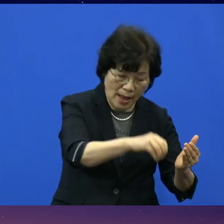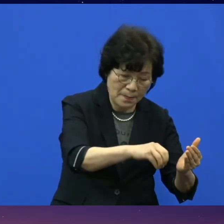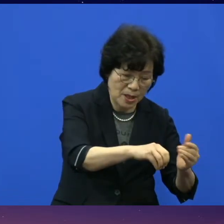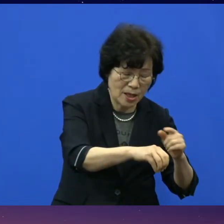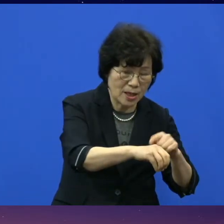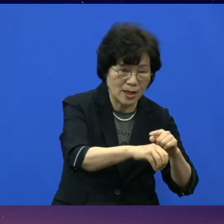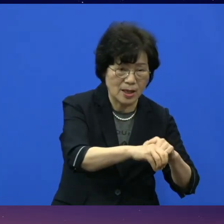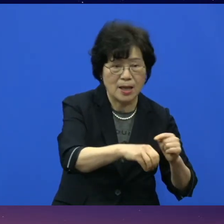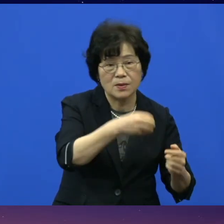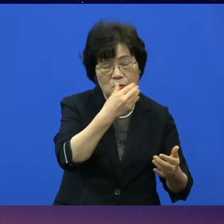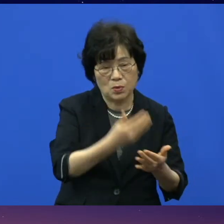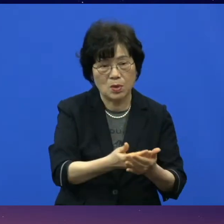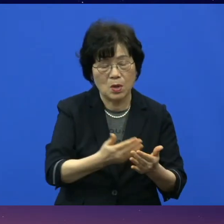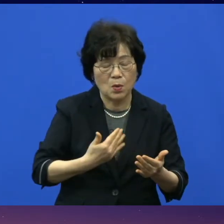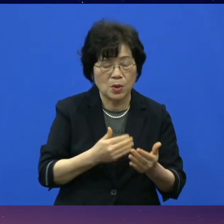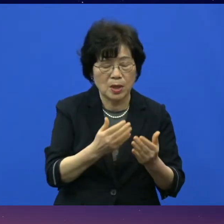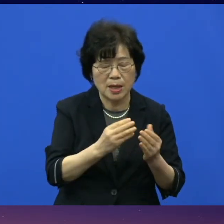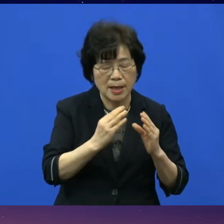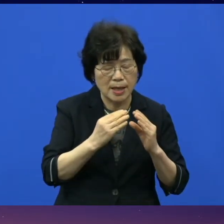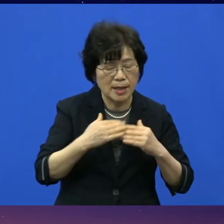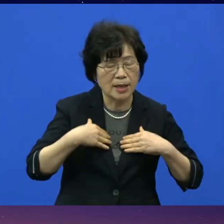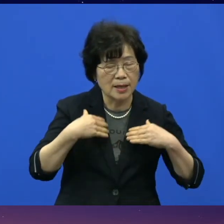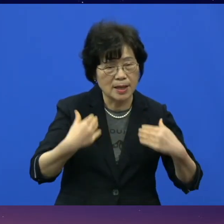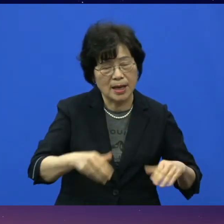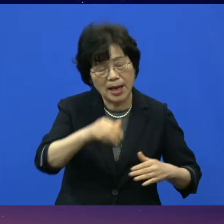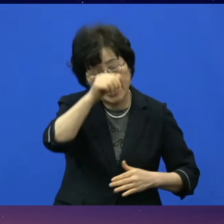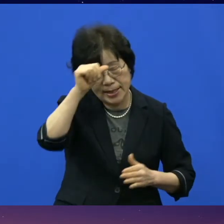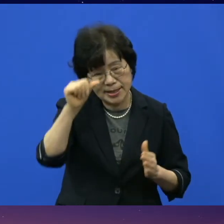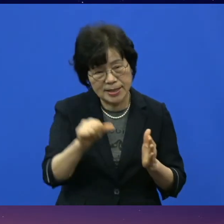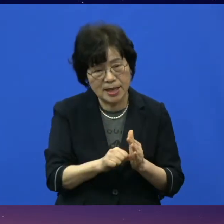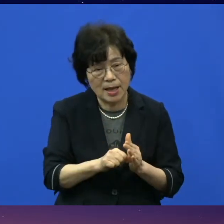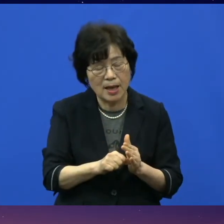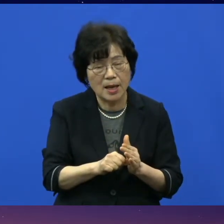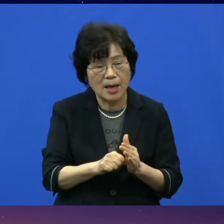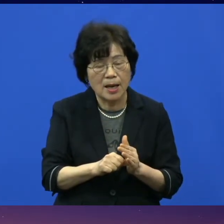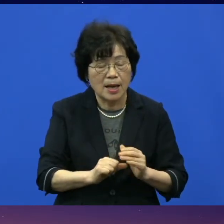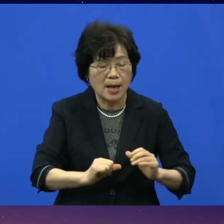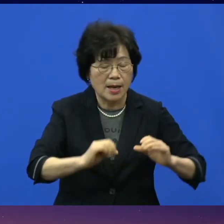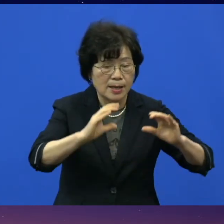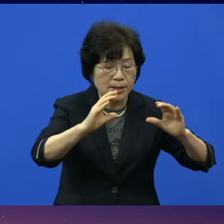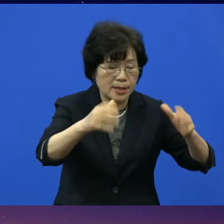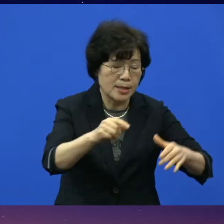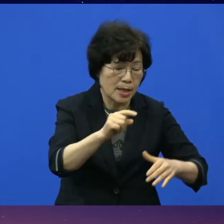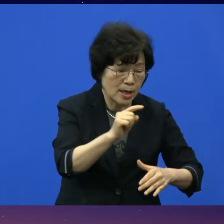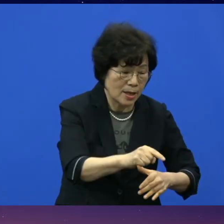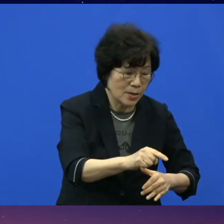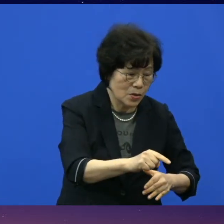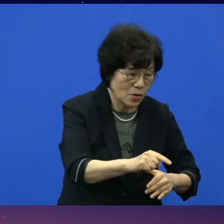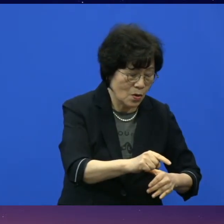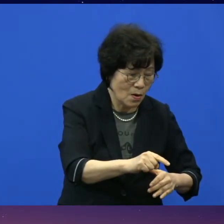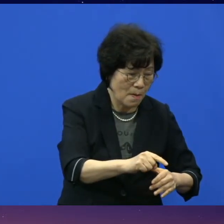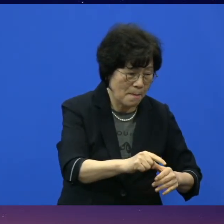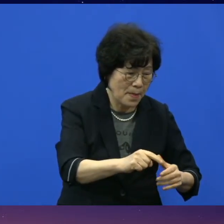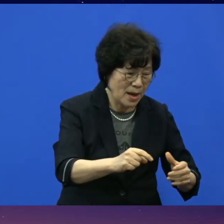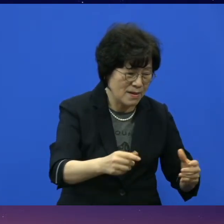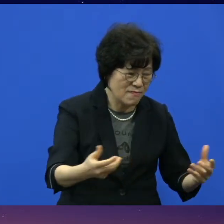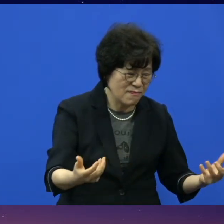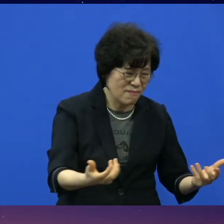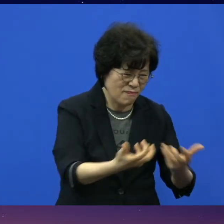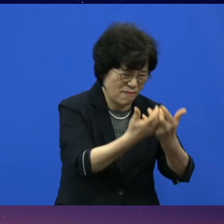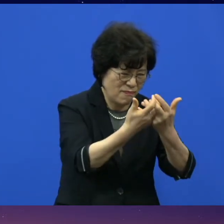우리는 즐거울 것 같고 우리는 연약한 인생, 아무리 세상적인 것들로 치장을 해놓아도 질그릇이라.